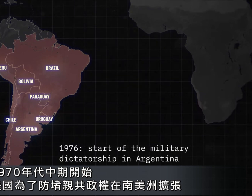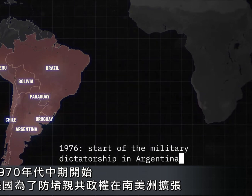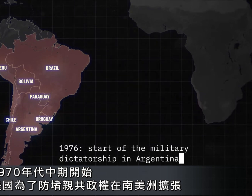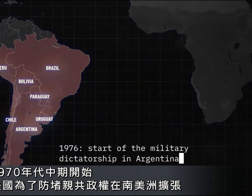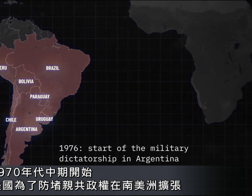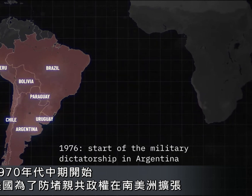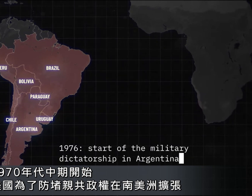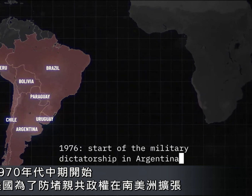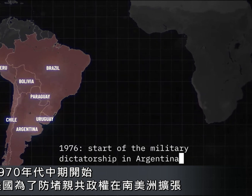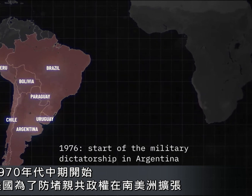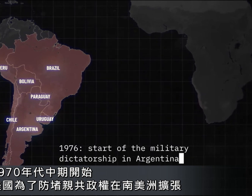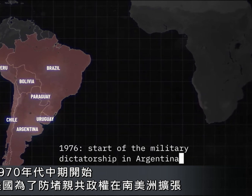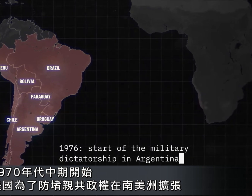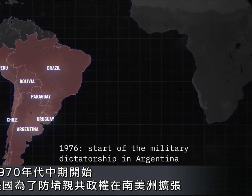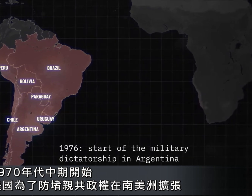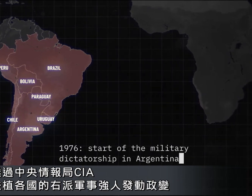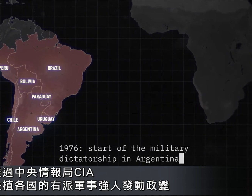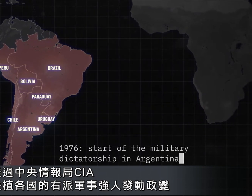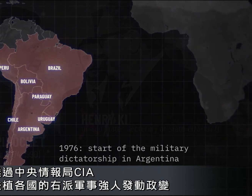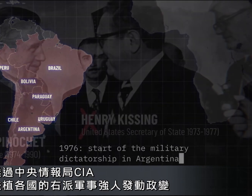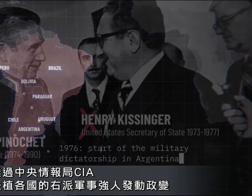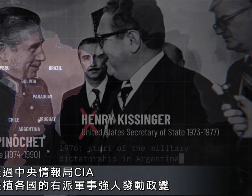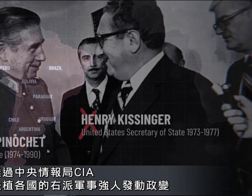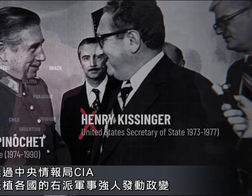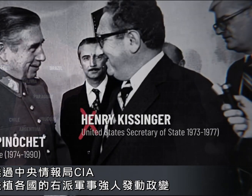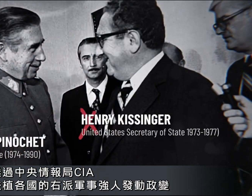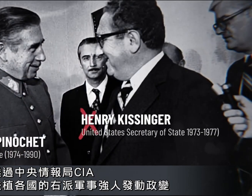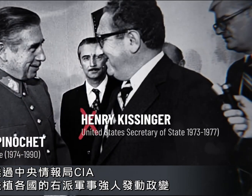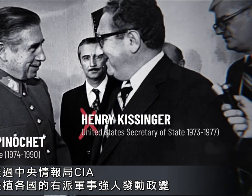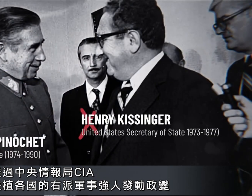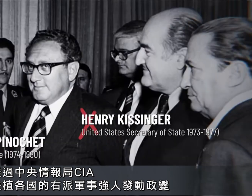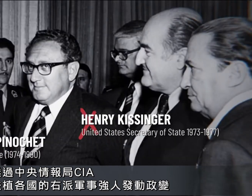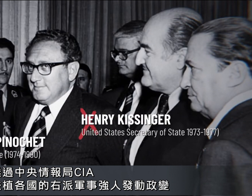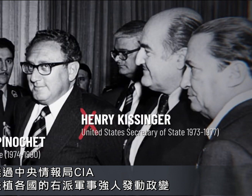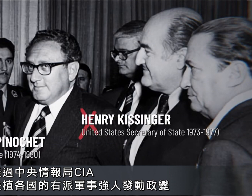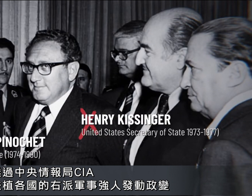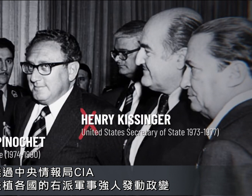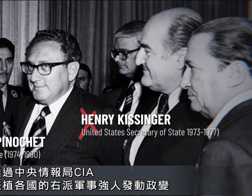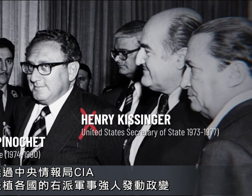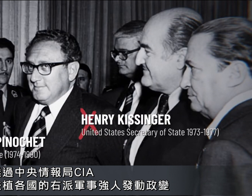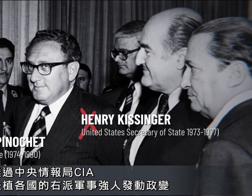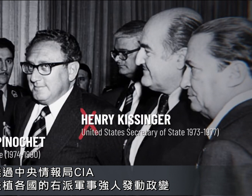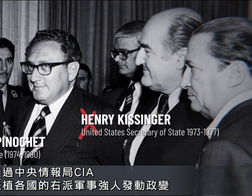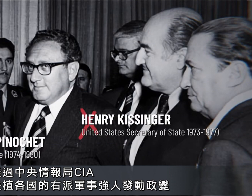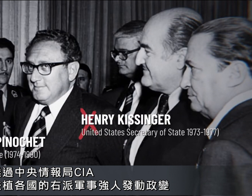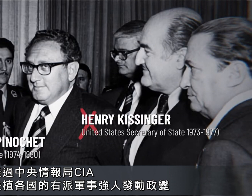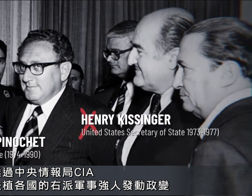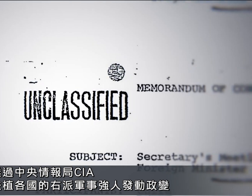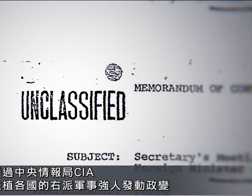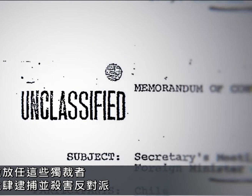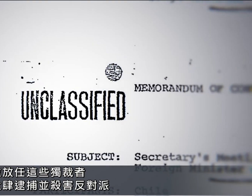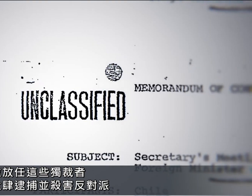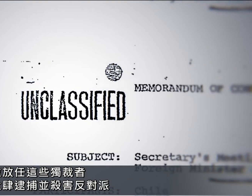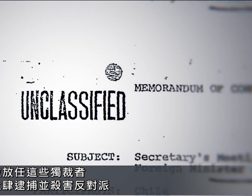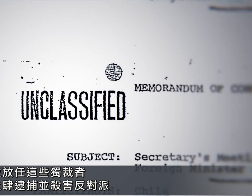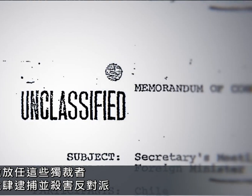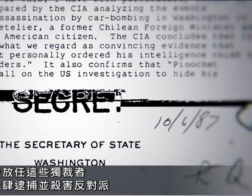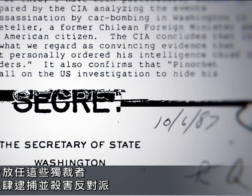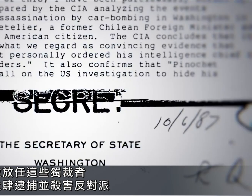权在南美洲扩张，透过中情局 CIA 扶植各国的右派军事强人发动政变，并放任这些独裁者大肆